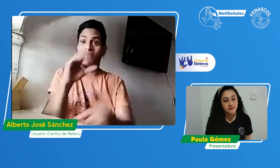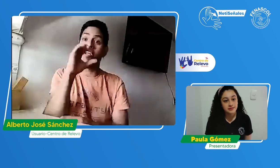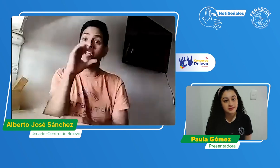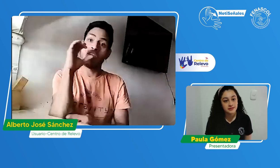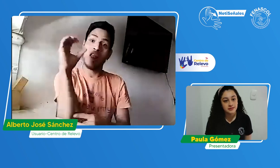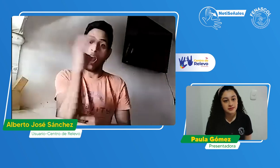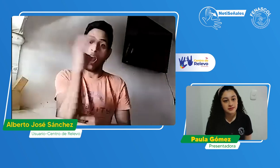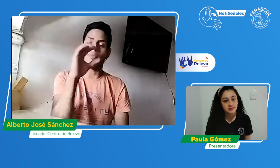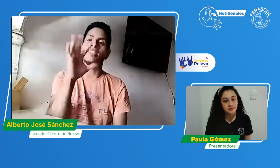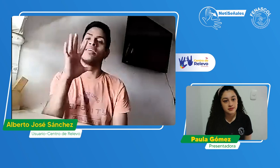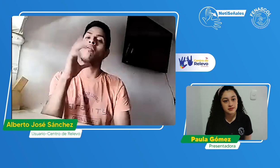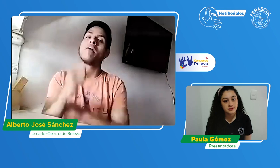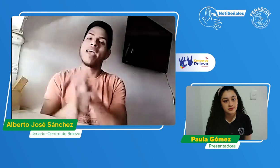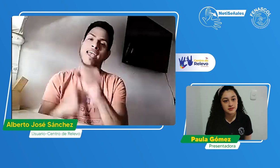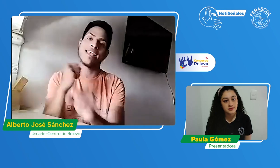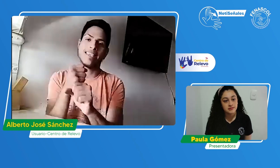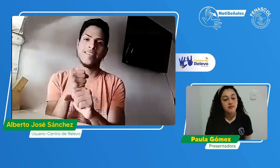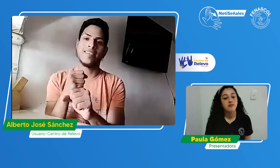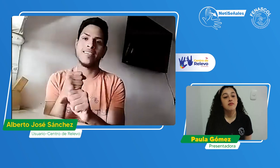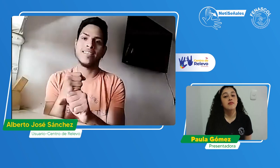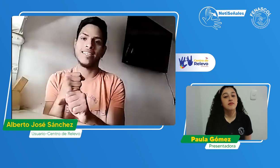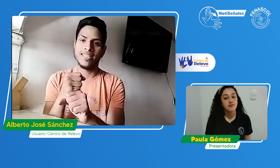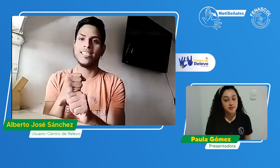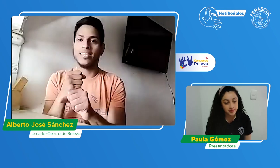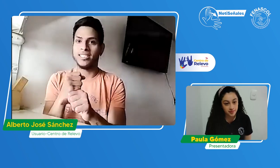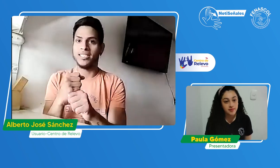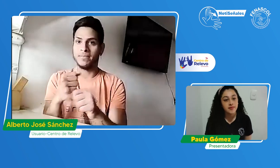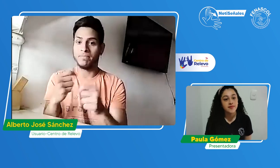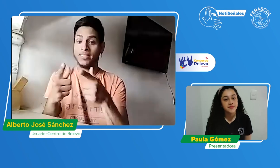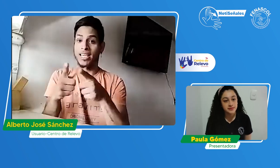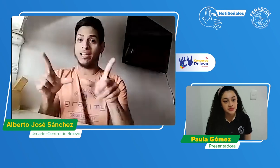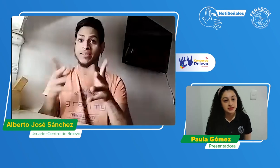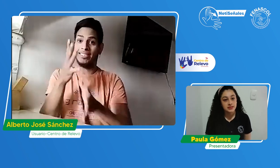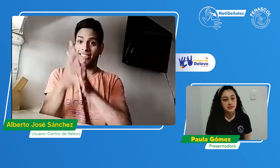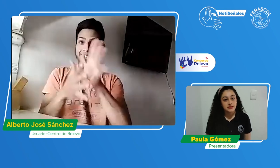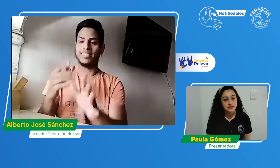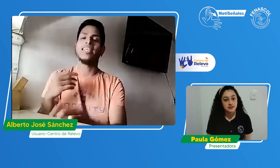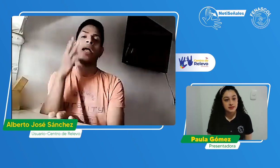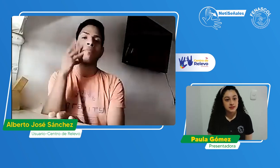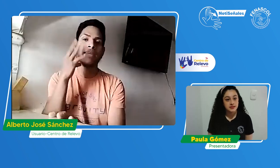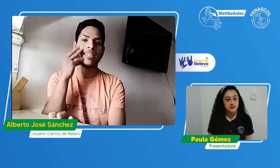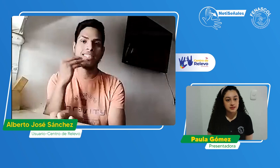viví por cinco años en Colombia y es por eso que aprendí la lengua de señas colombiana